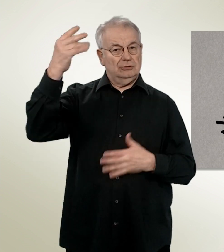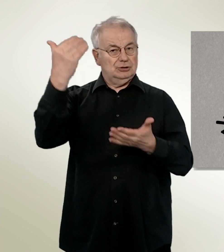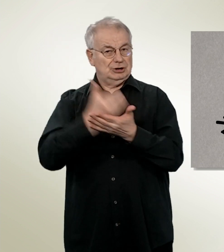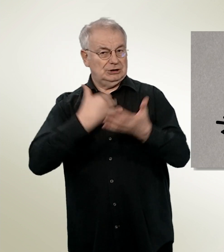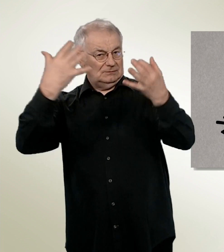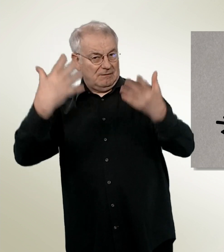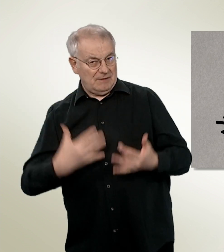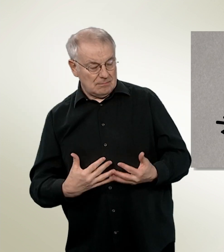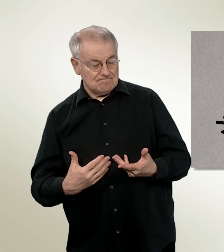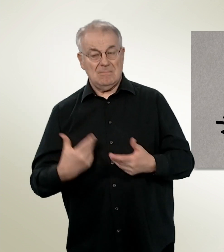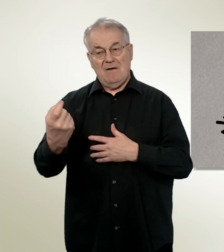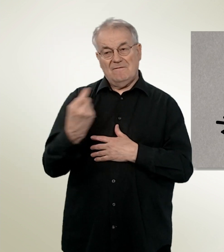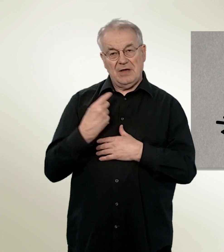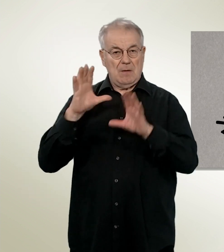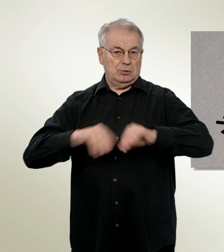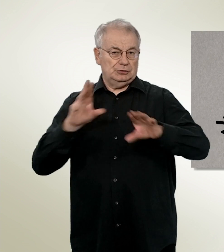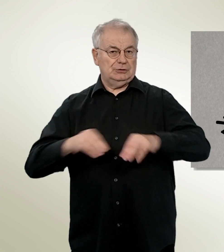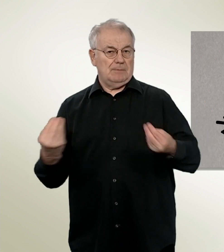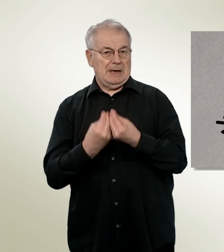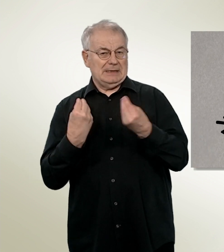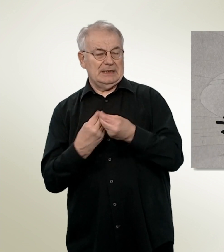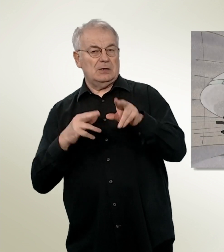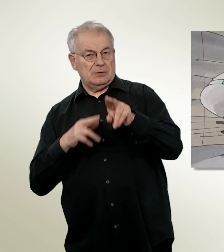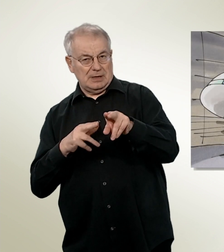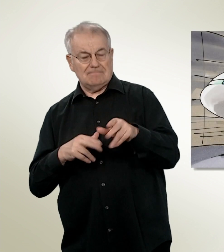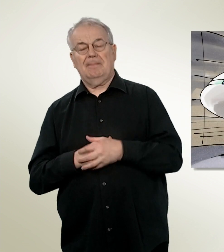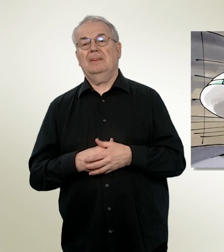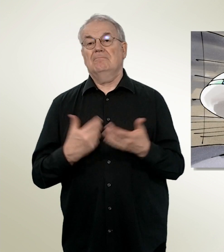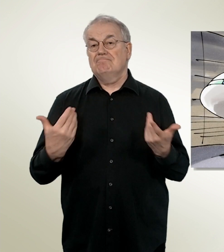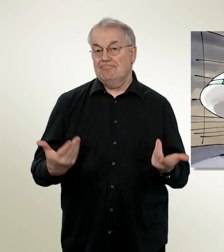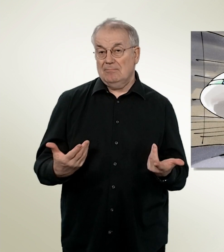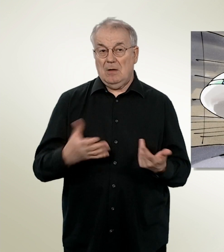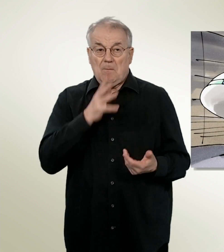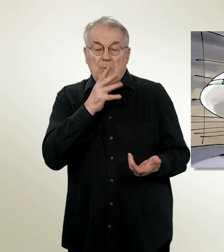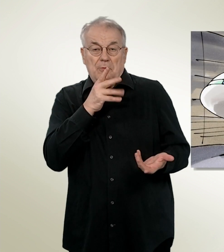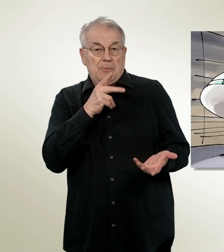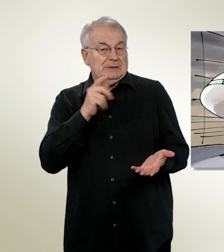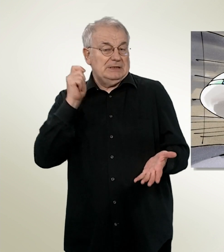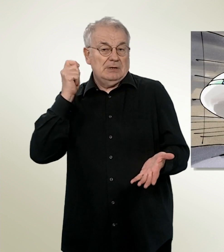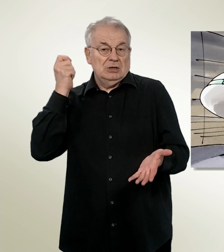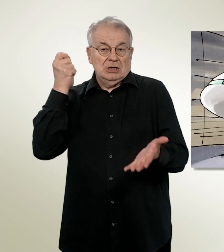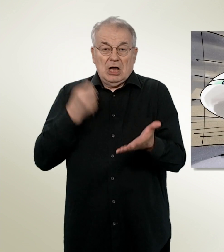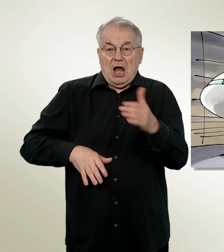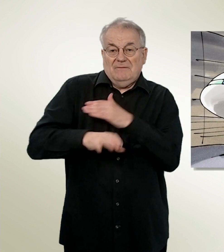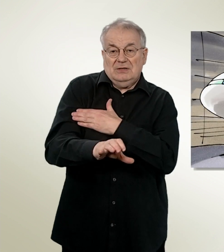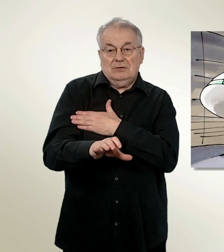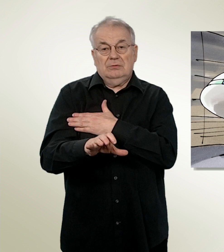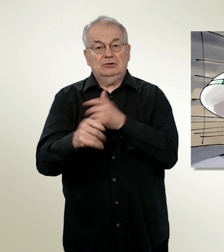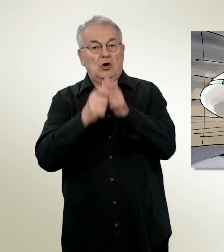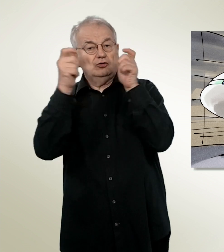d'affaires provient de la production de matériel de guerre. Ainsi, il ne sera par exemple plus possible d'investir dans les entreprises